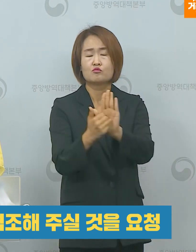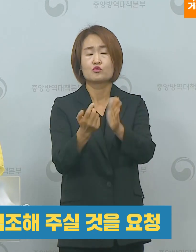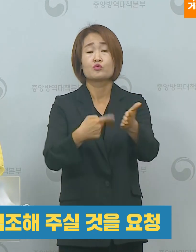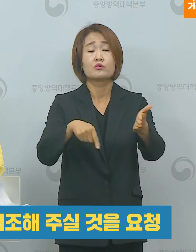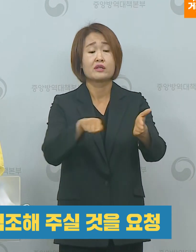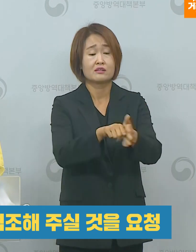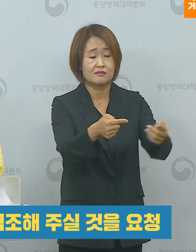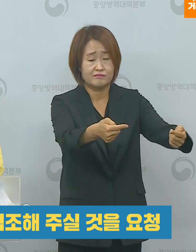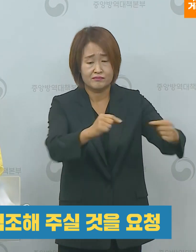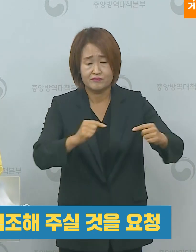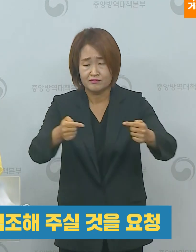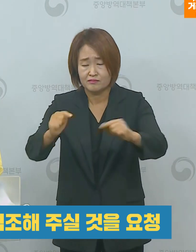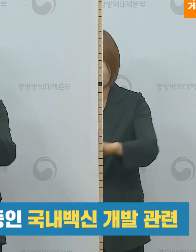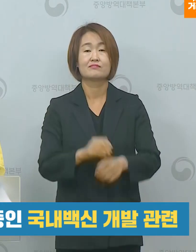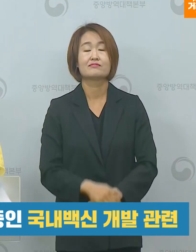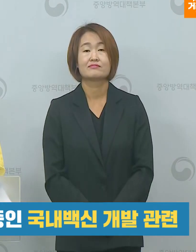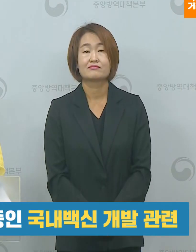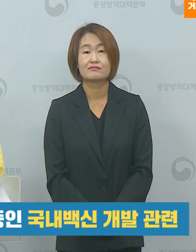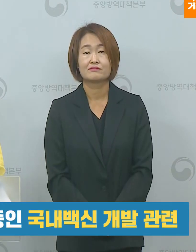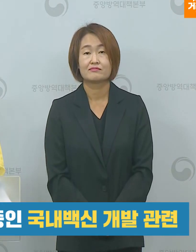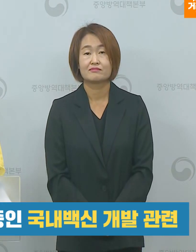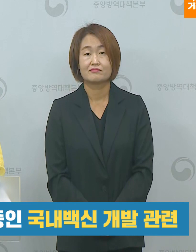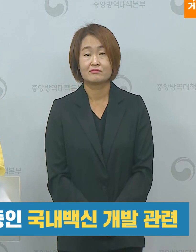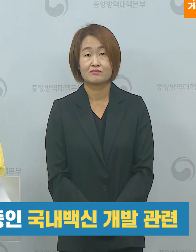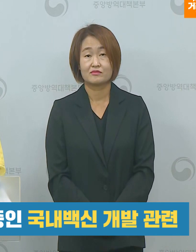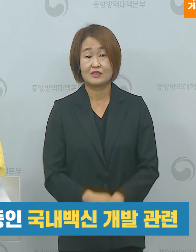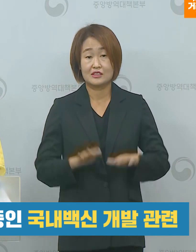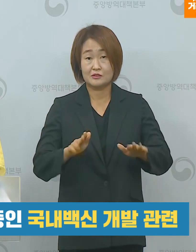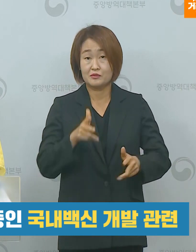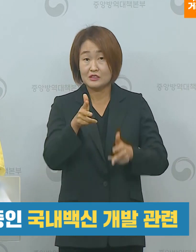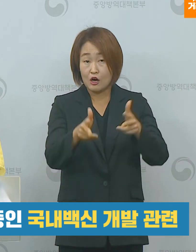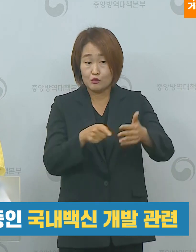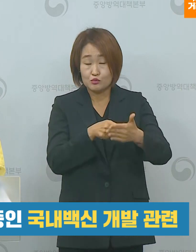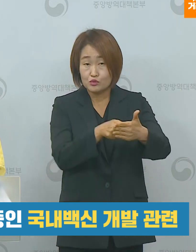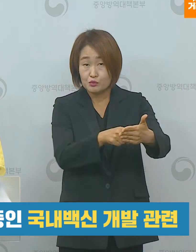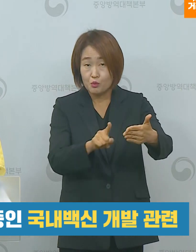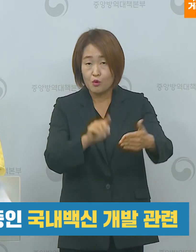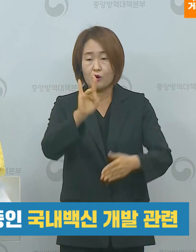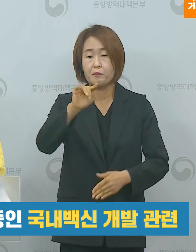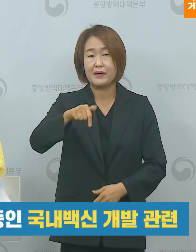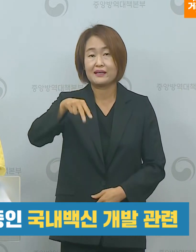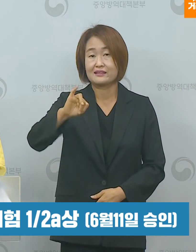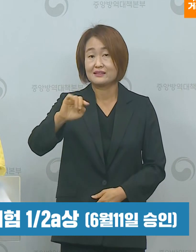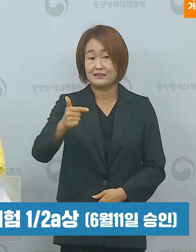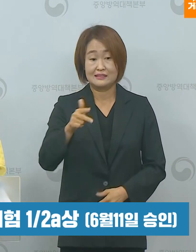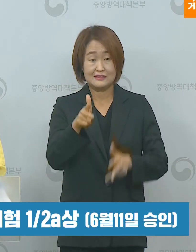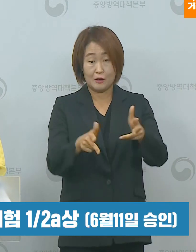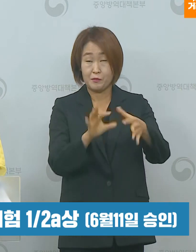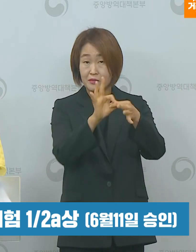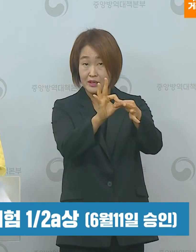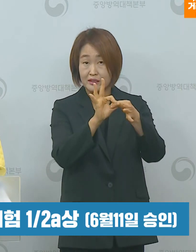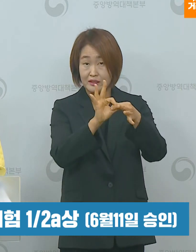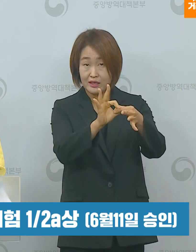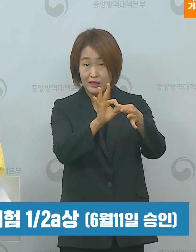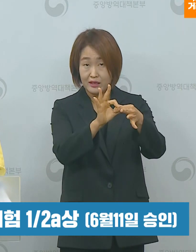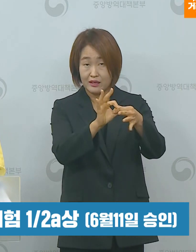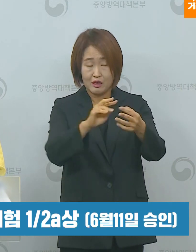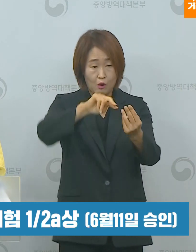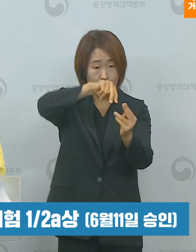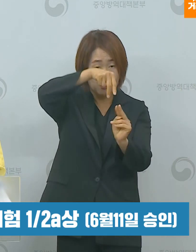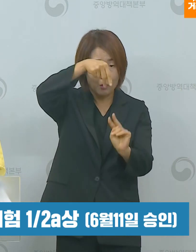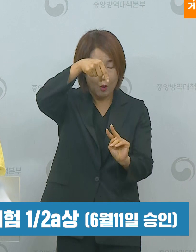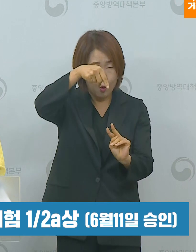거듭 요청드립니다. 국책사업으로 추진 중인 국내 백신과 관련해서는 DNA 백신 한